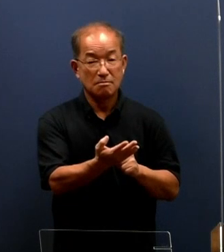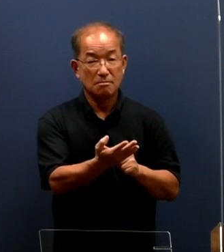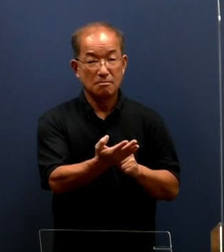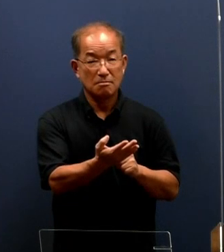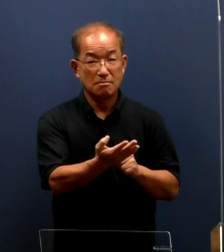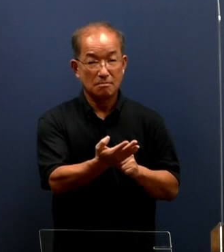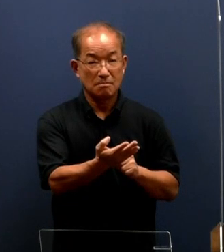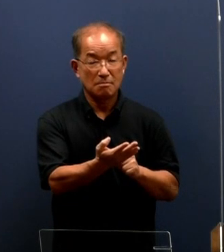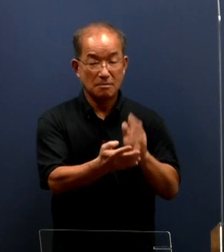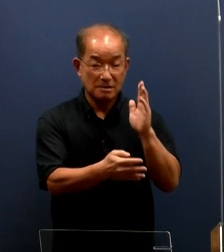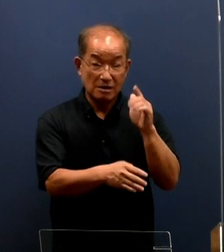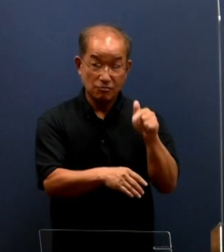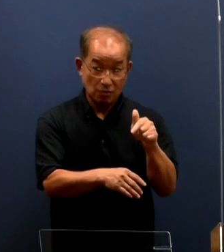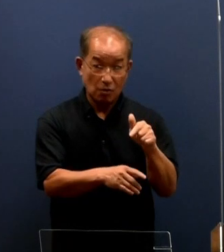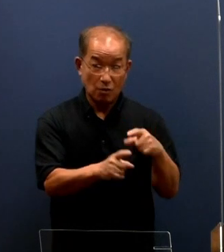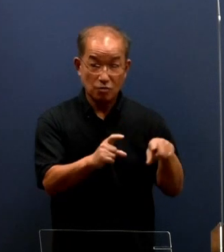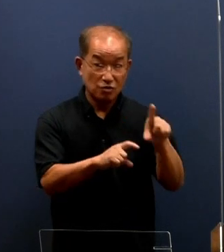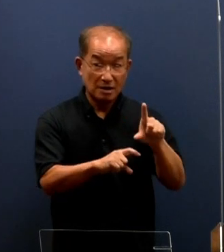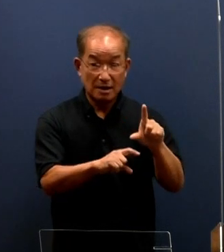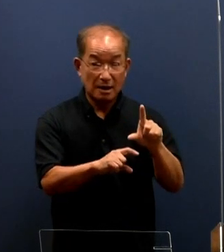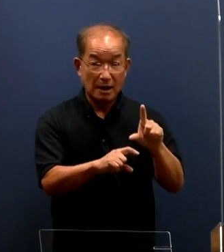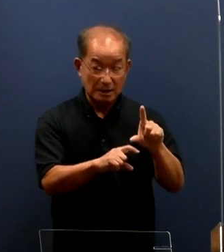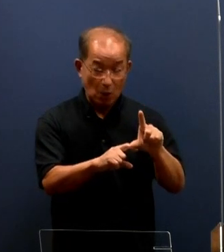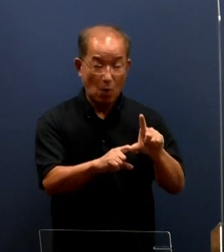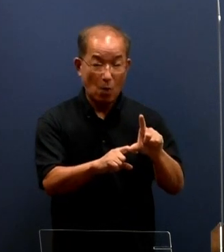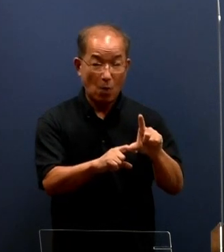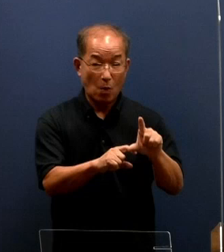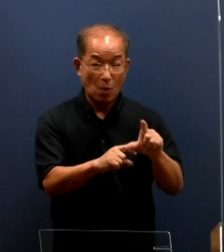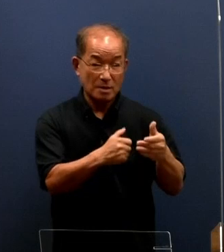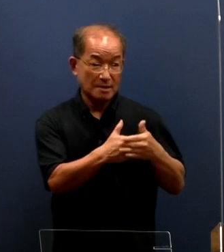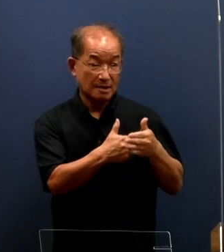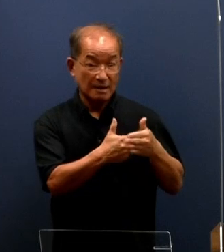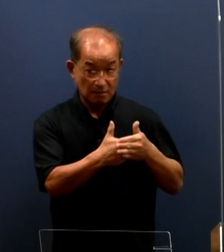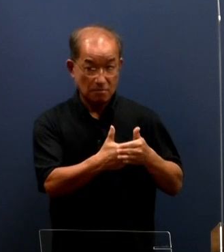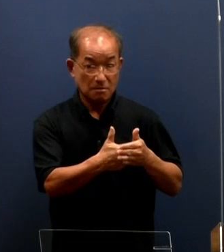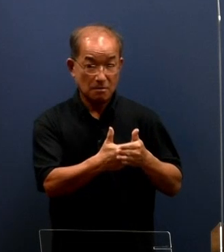政府の追加の対策を求めていかないといけない、